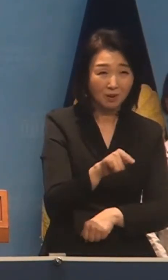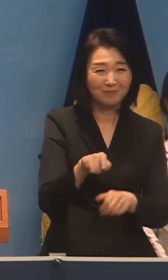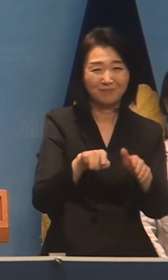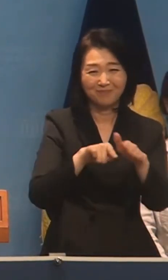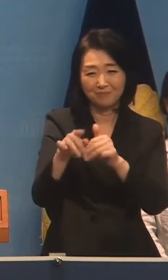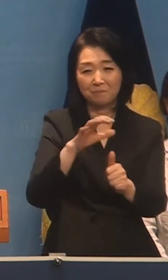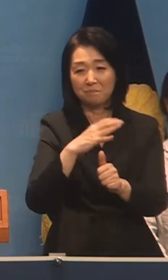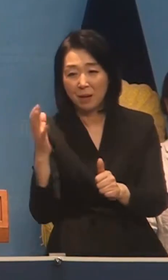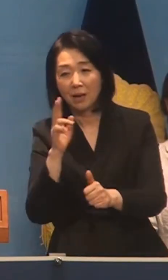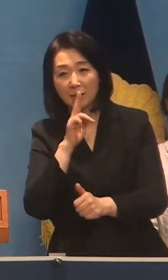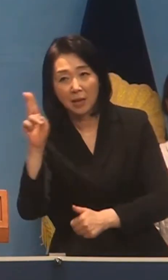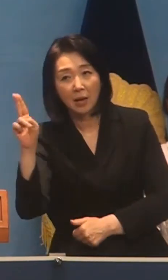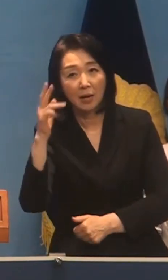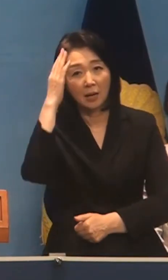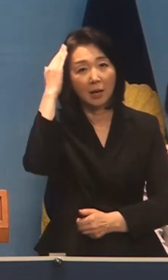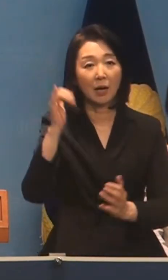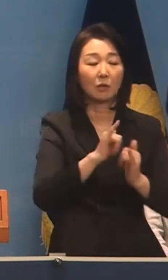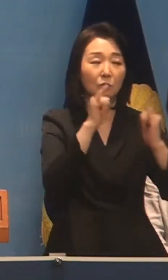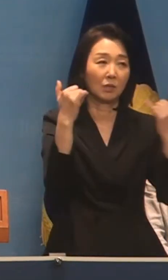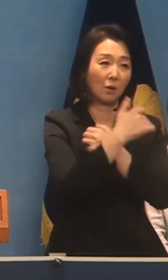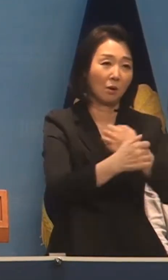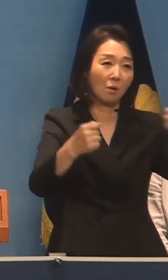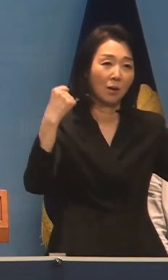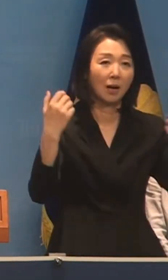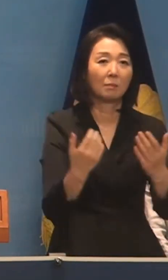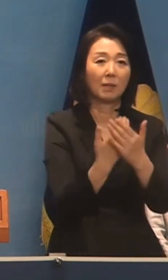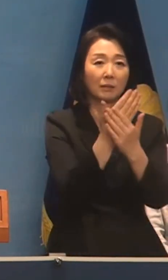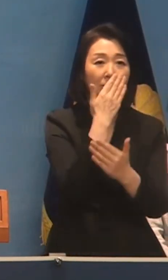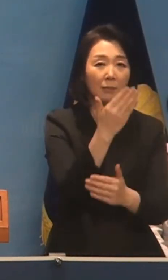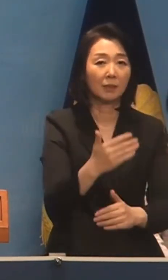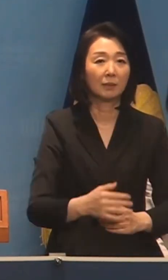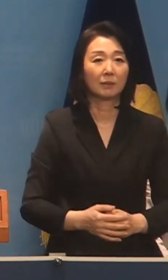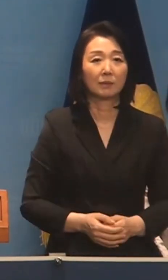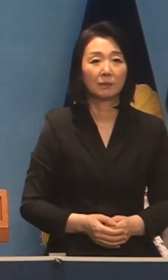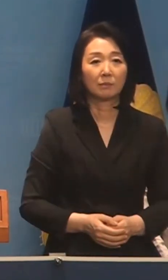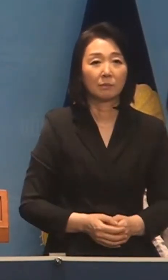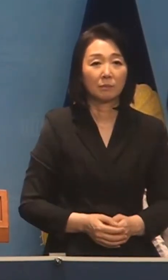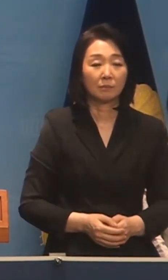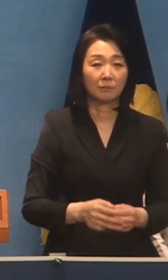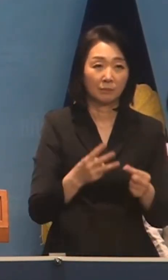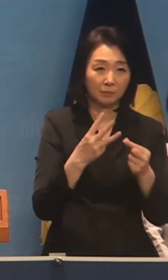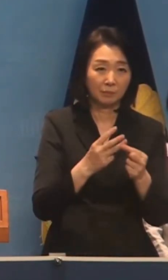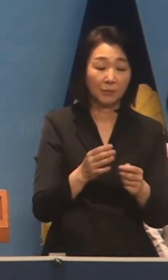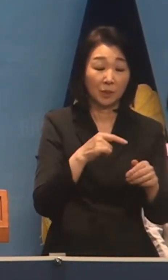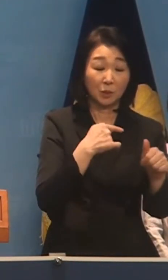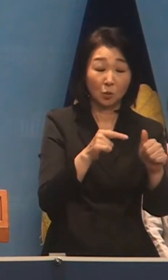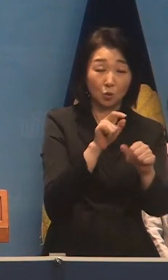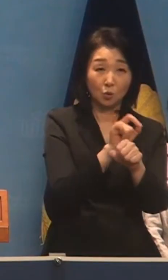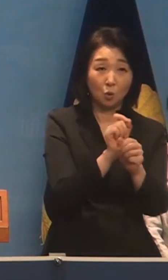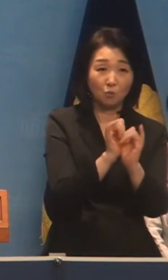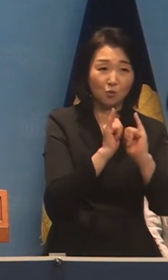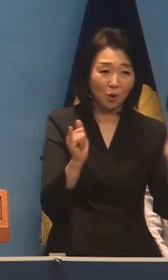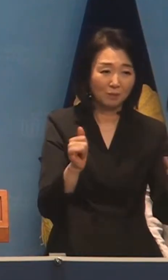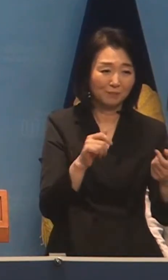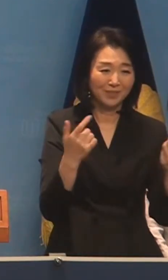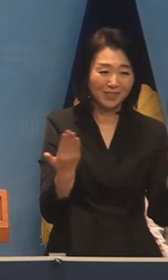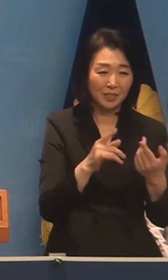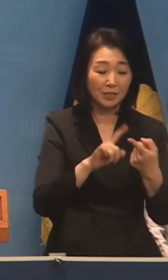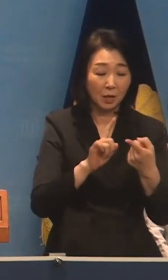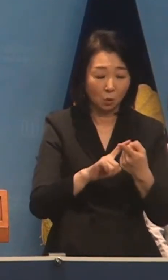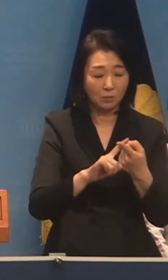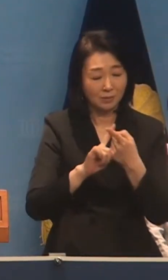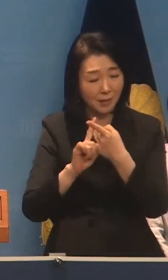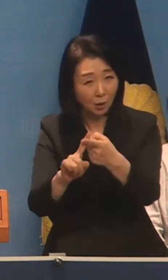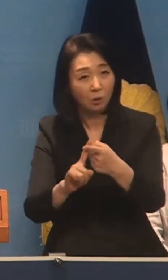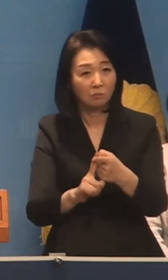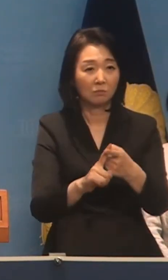선도적으로 벗어나야 우리 사회가 더 건강해질 수 있습니다. 셋째, 교육공무원이 그 직을 유지한 상태에서